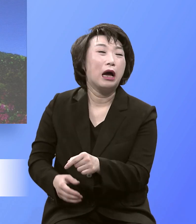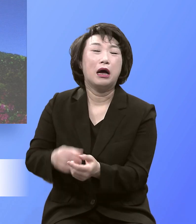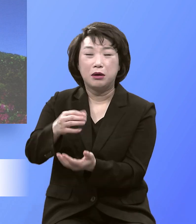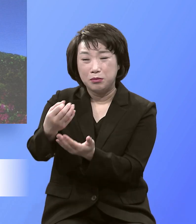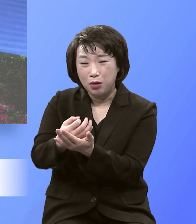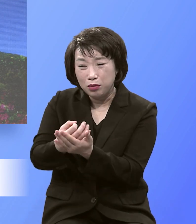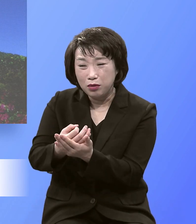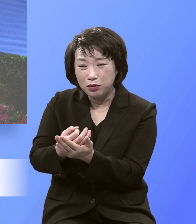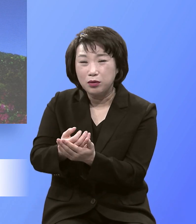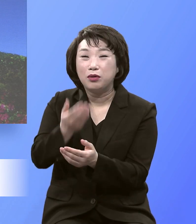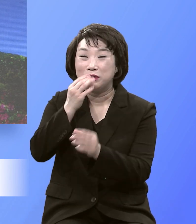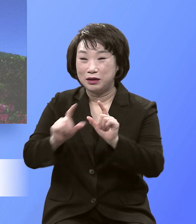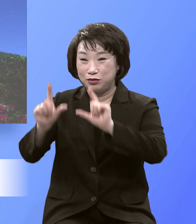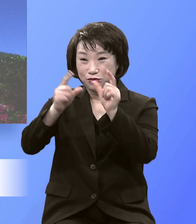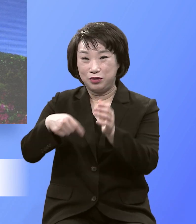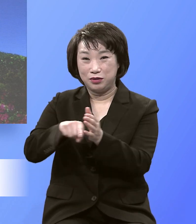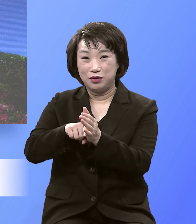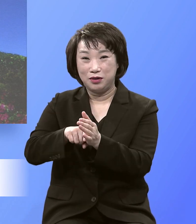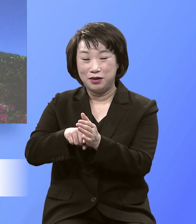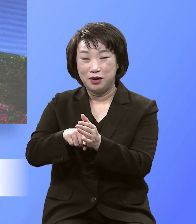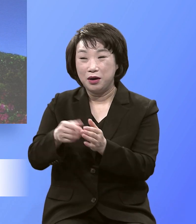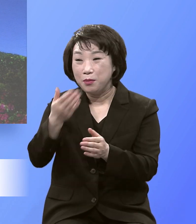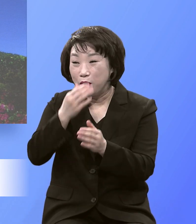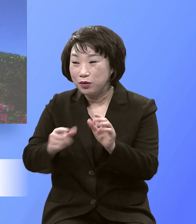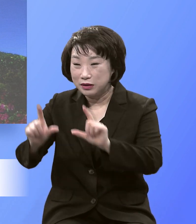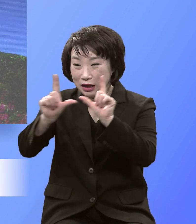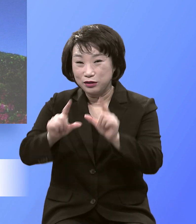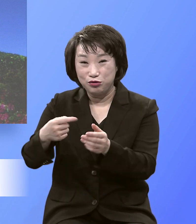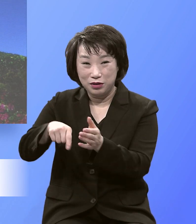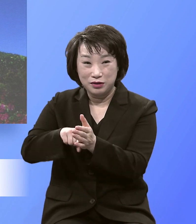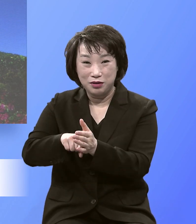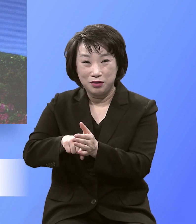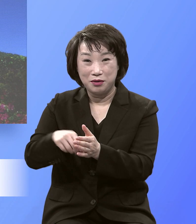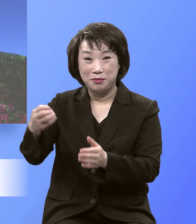먹고 살라고 주소요. 먹고 살.